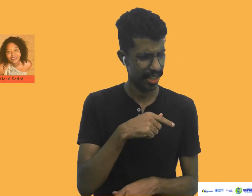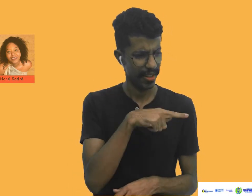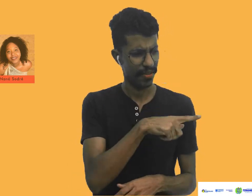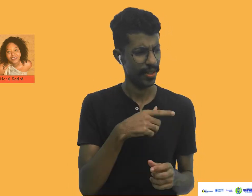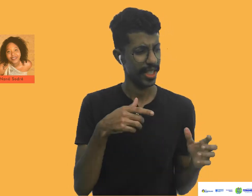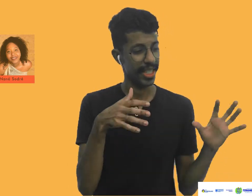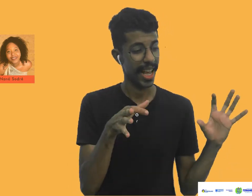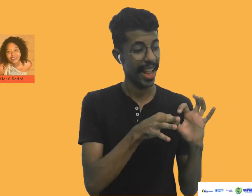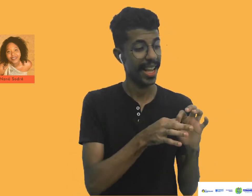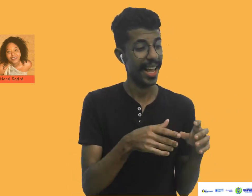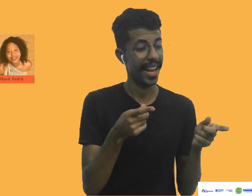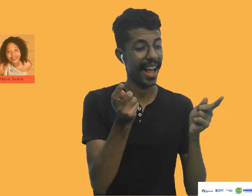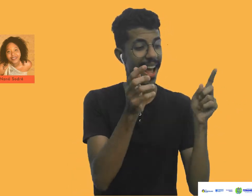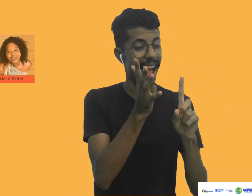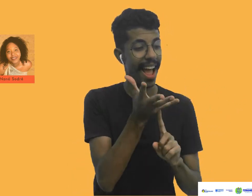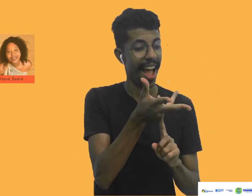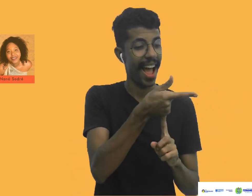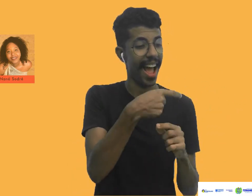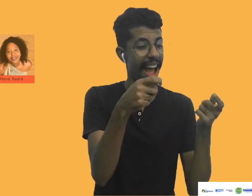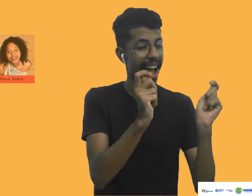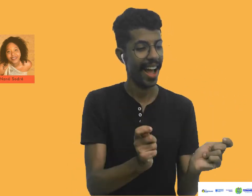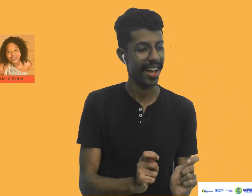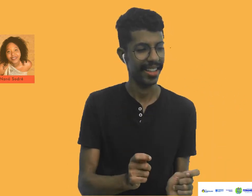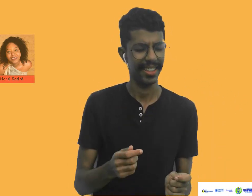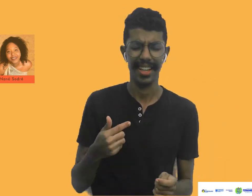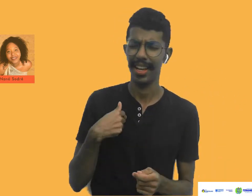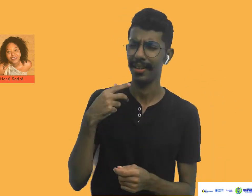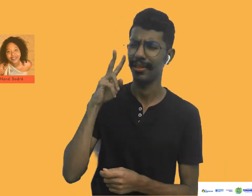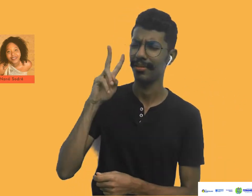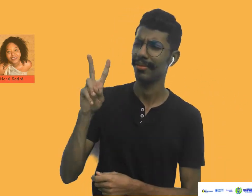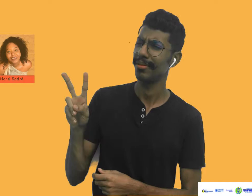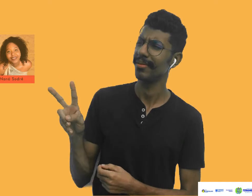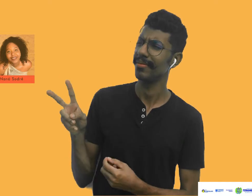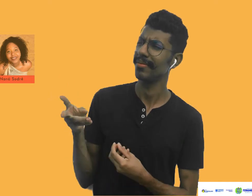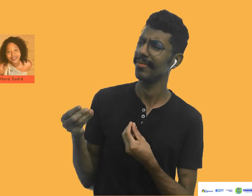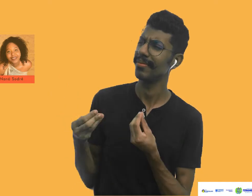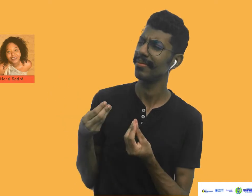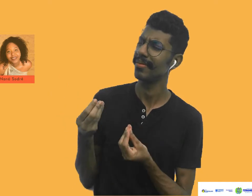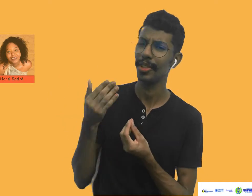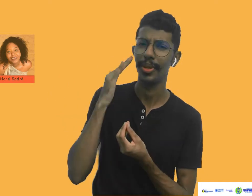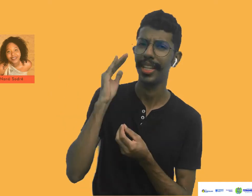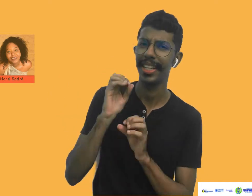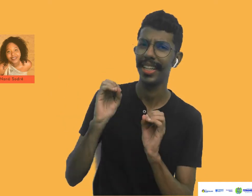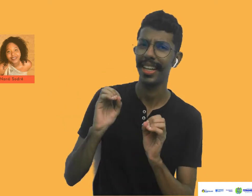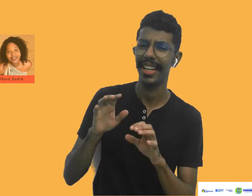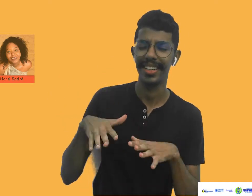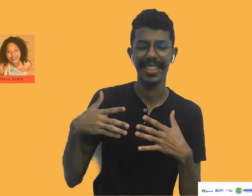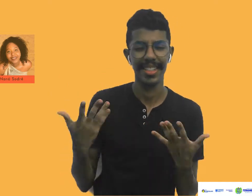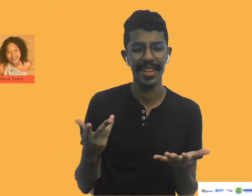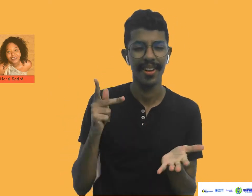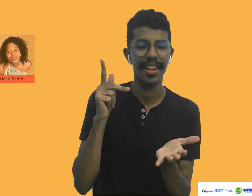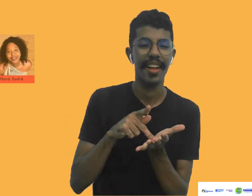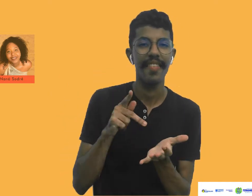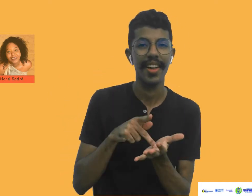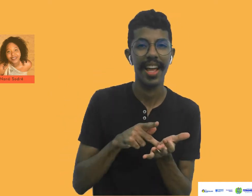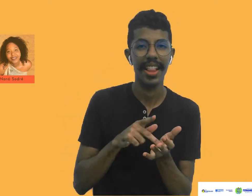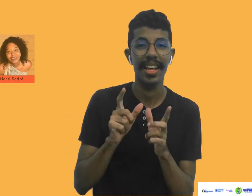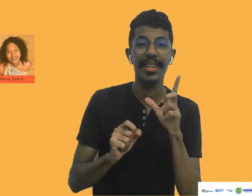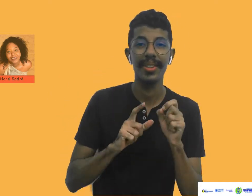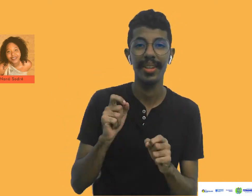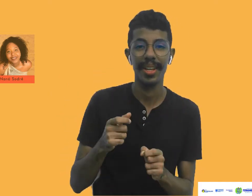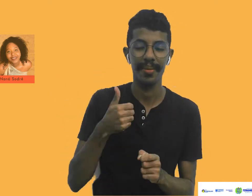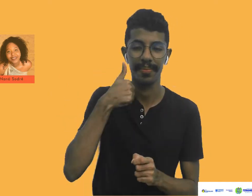tua história é com a arte. Eu me lembro que eu olhei assim, para a cara dela e disse assim, como assim? Né? E, então, na